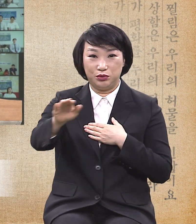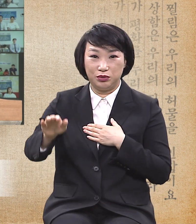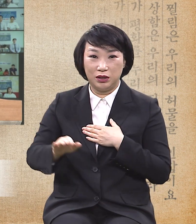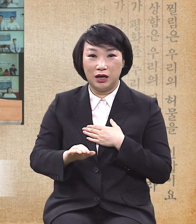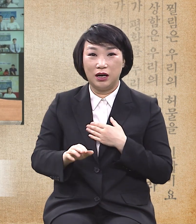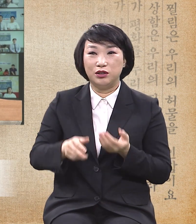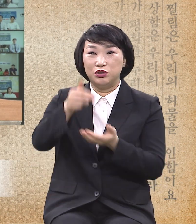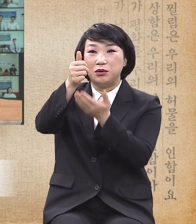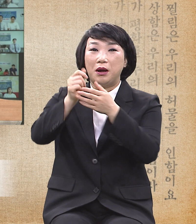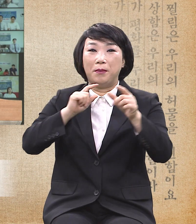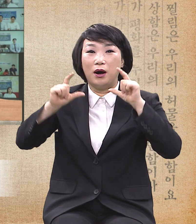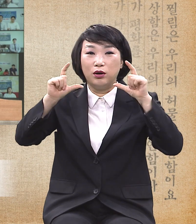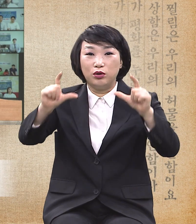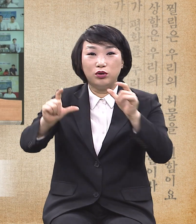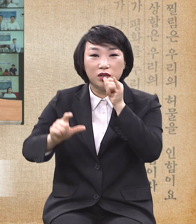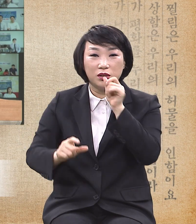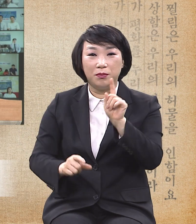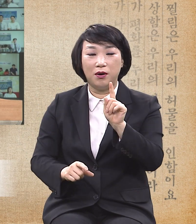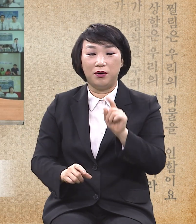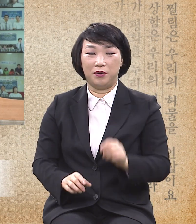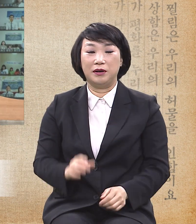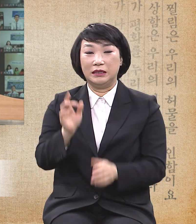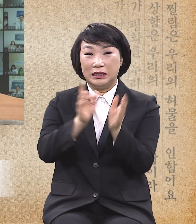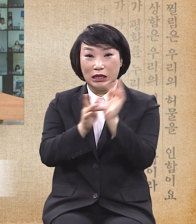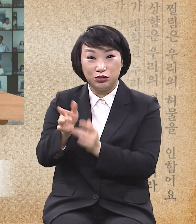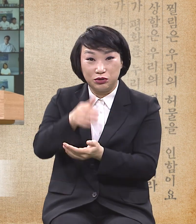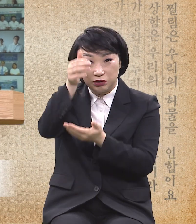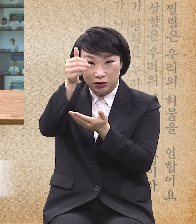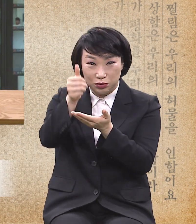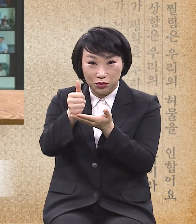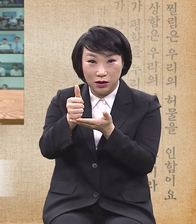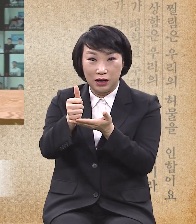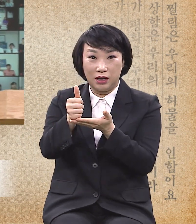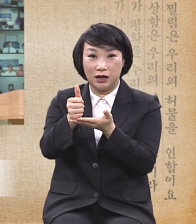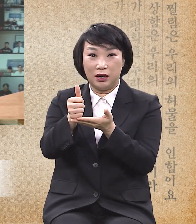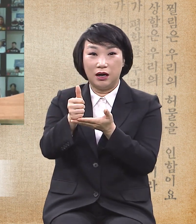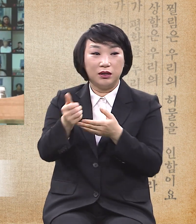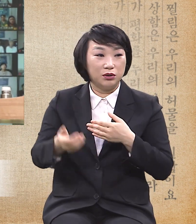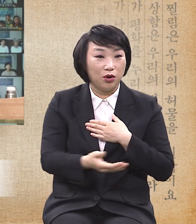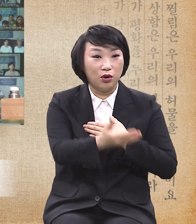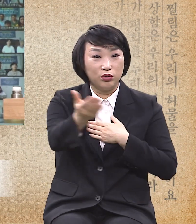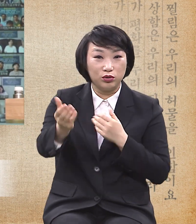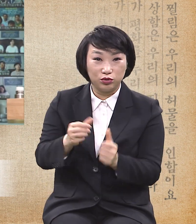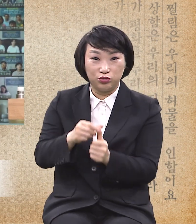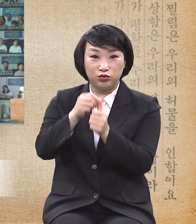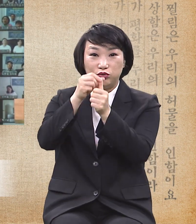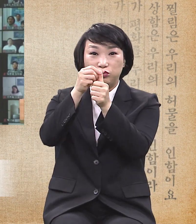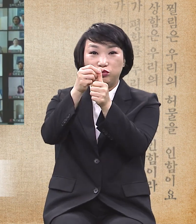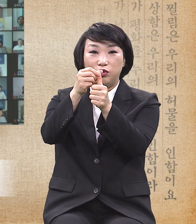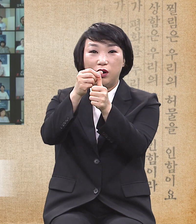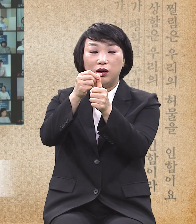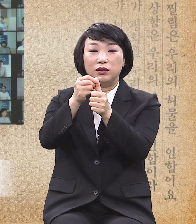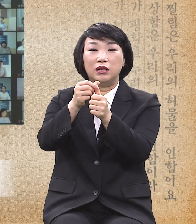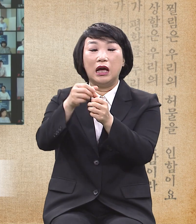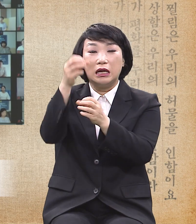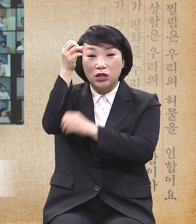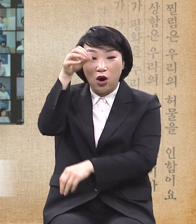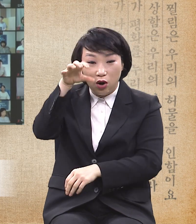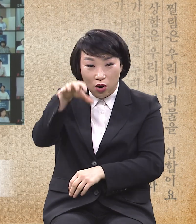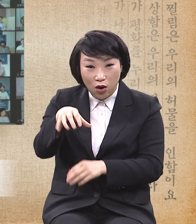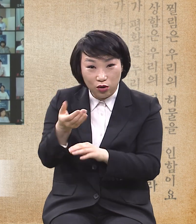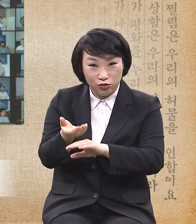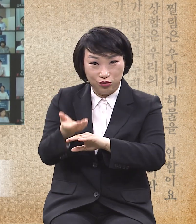우리가 주님이 뭐라고 그랬어요? 예수 그리스도가 너를 구원하신 구원의